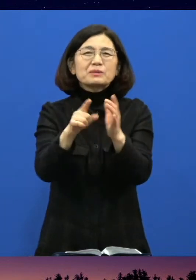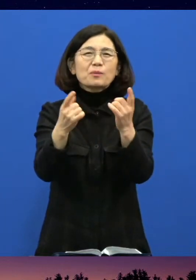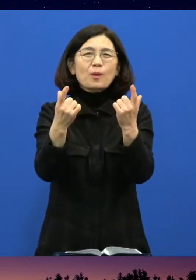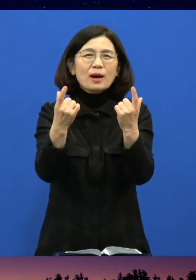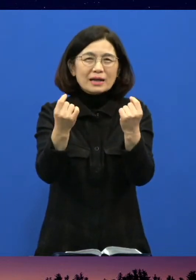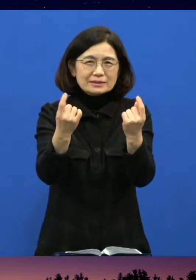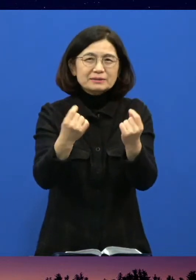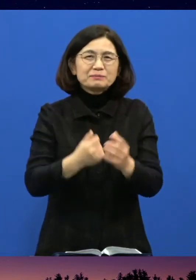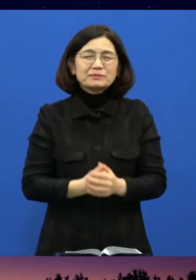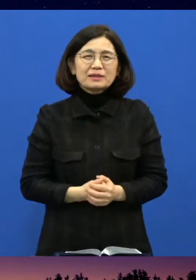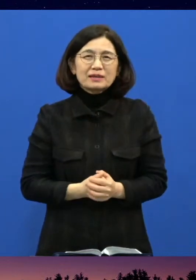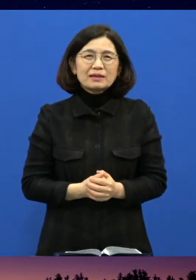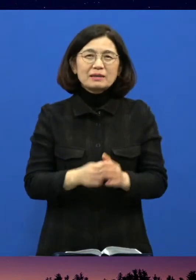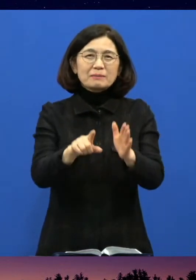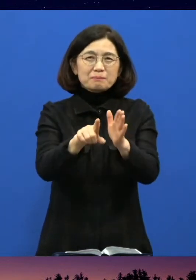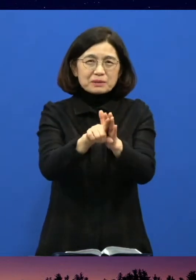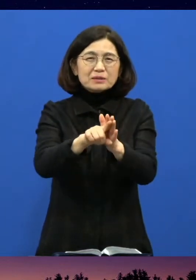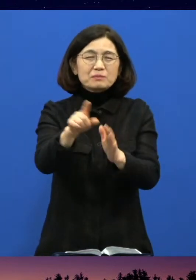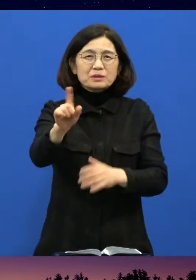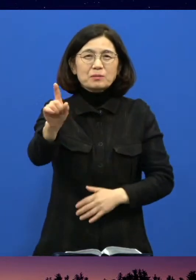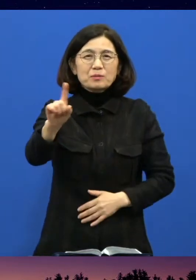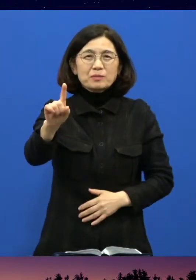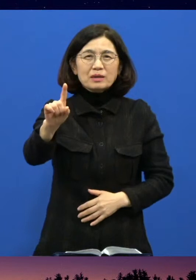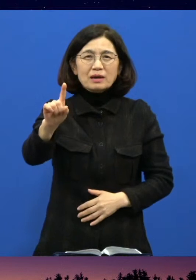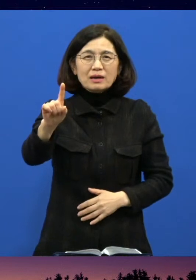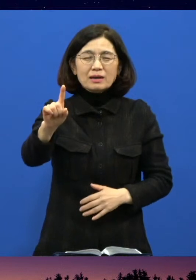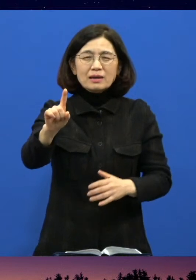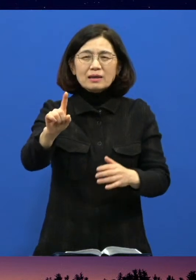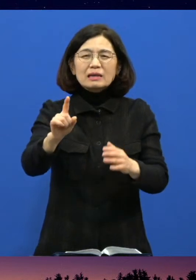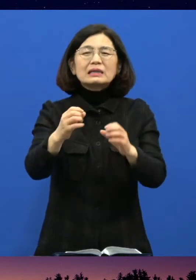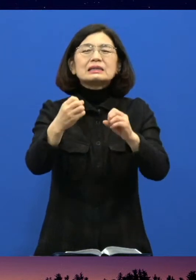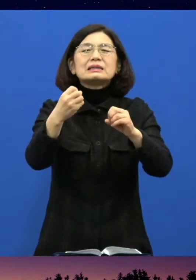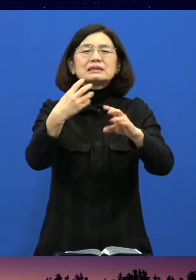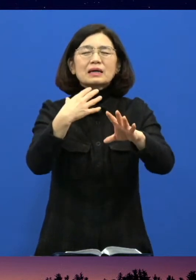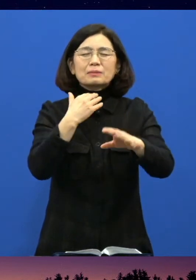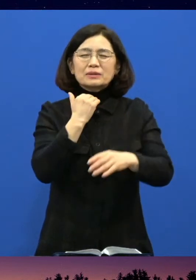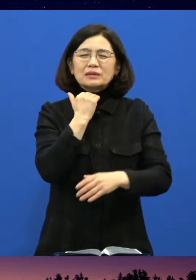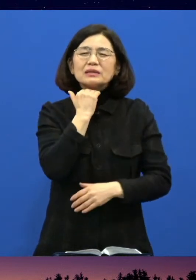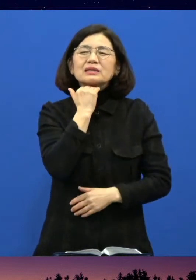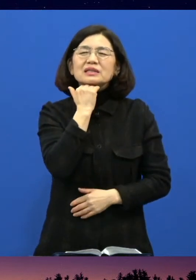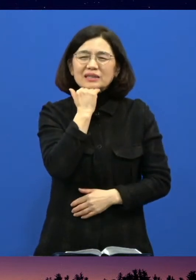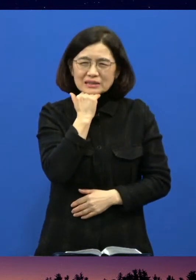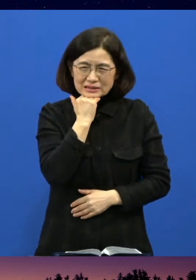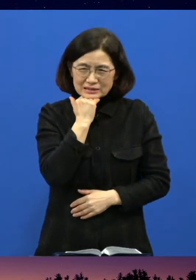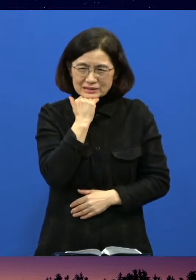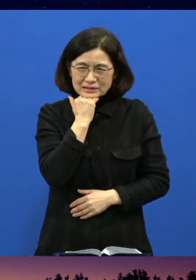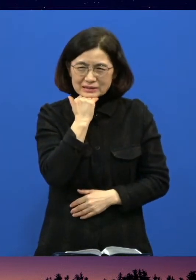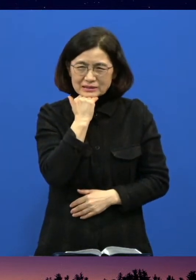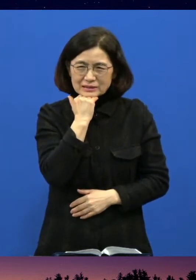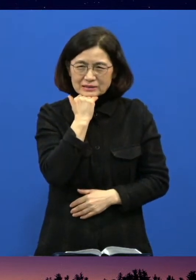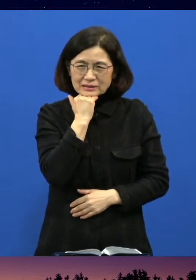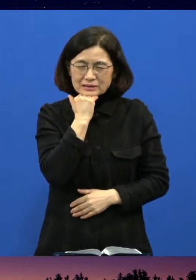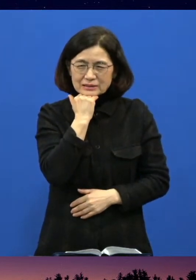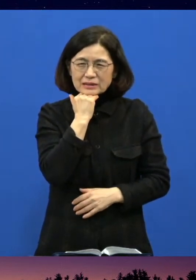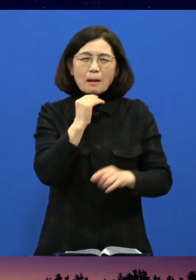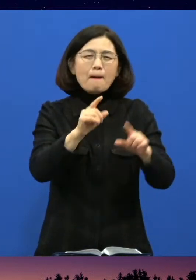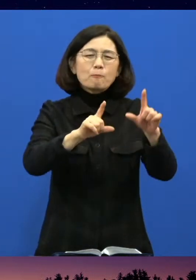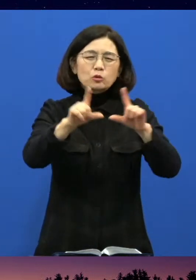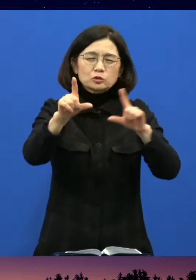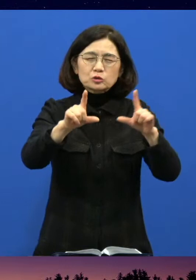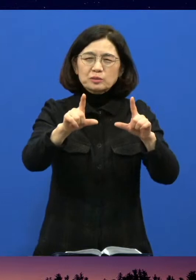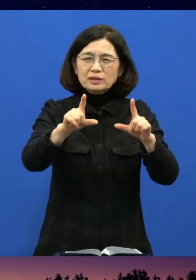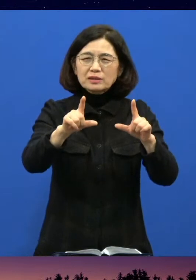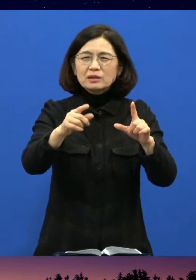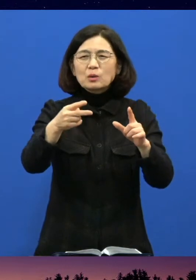기다리고 또 기다렸어요. 믿음이란 뭘까요? 기다림이에요. 그냥 기다림이 아니고 기다리고 기다리는. 이 시편의